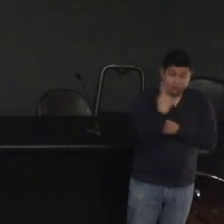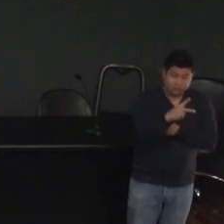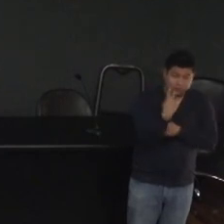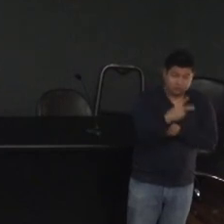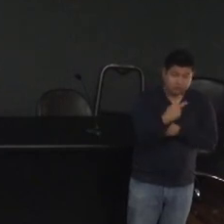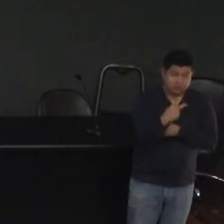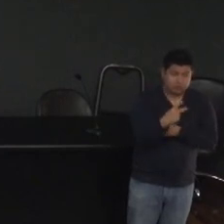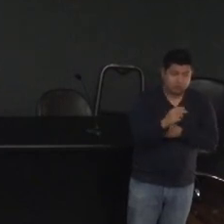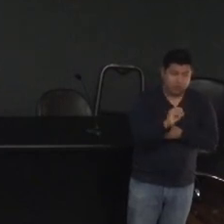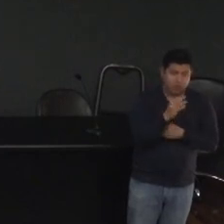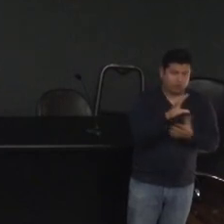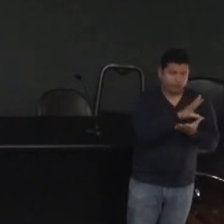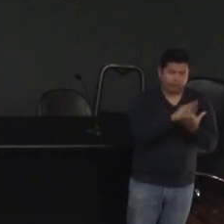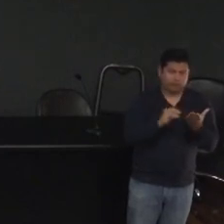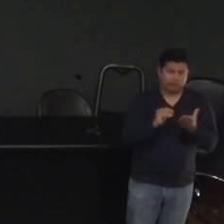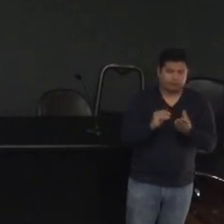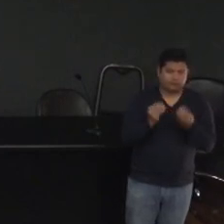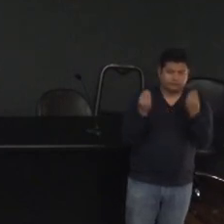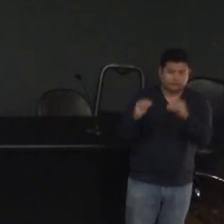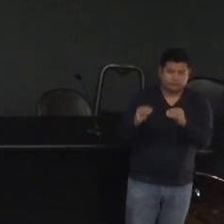Copie cola né